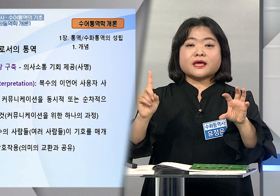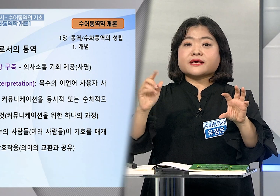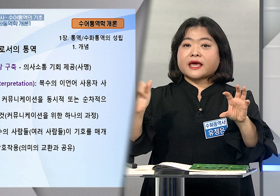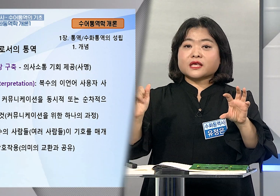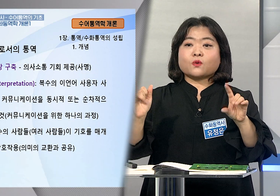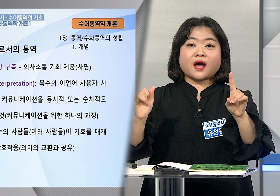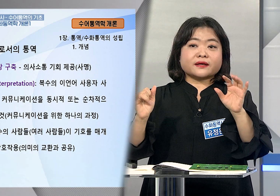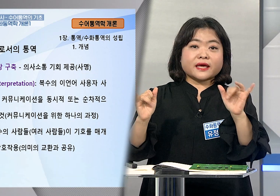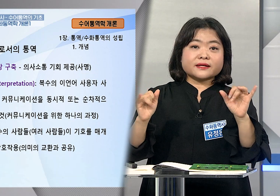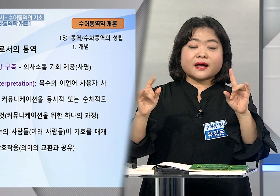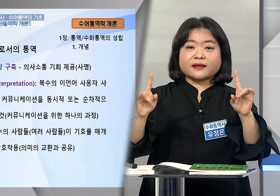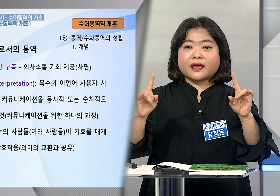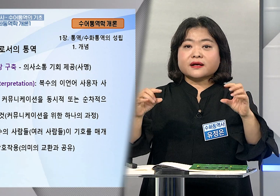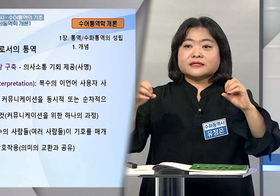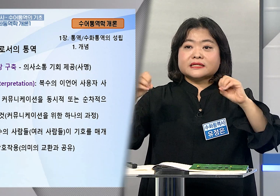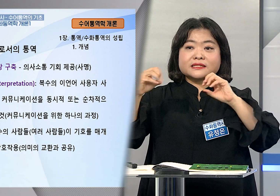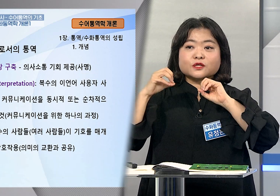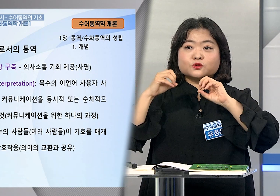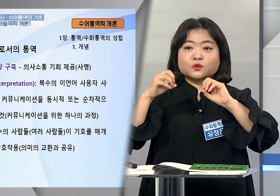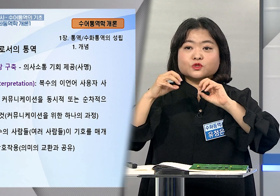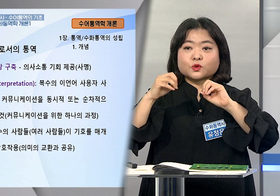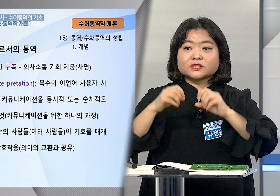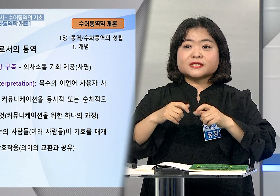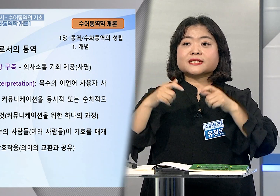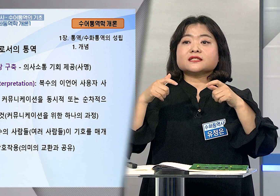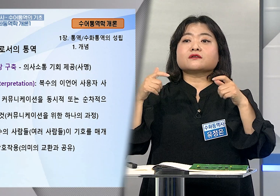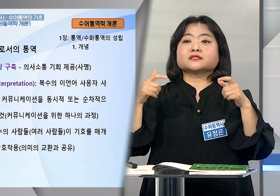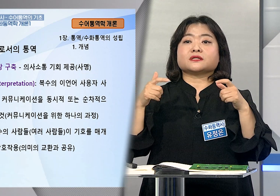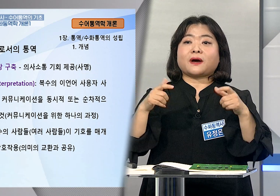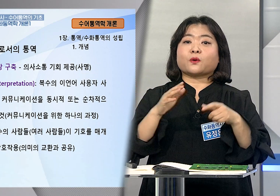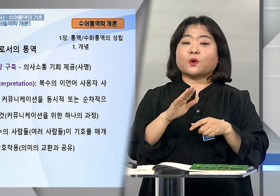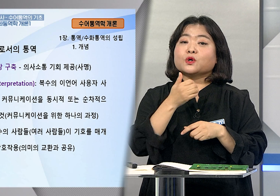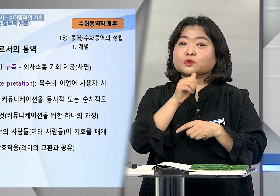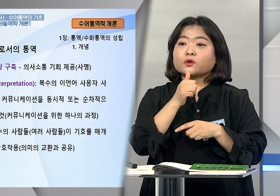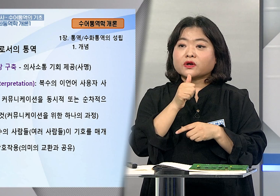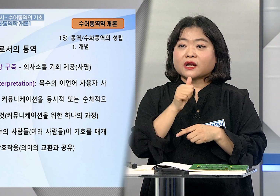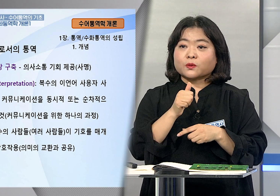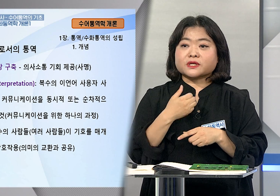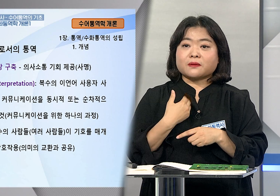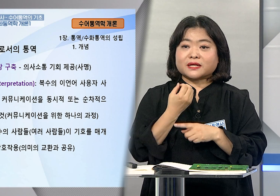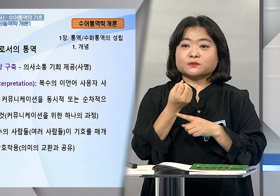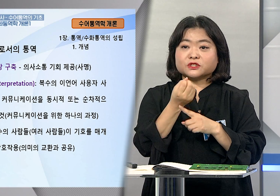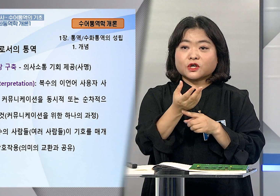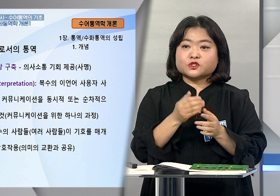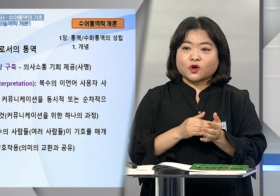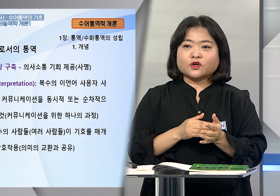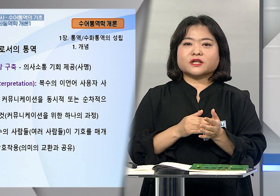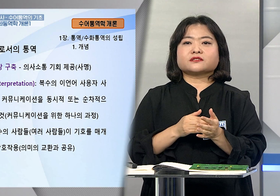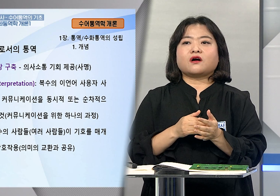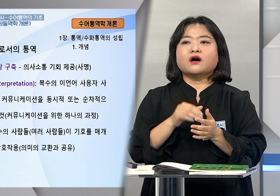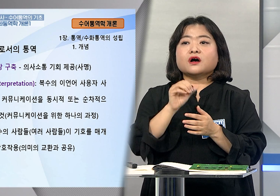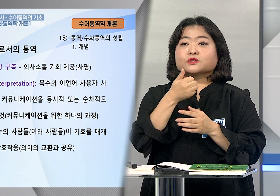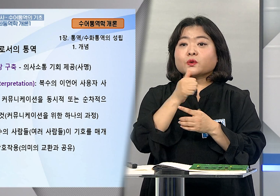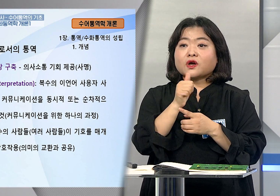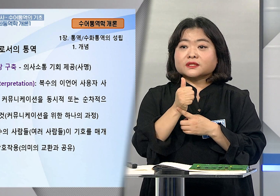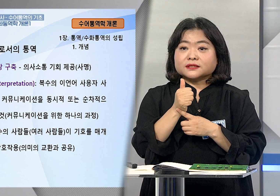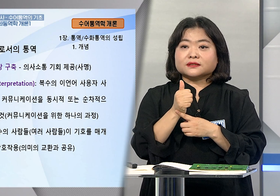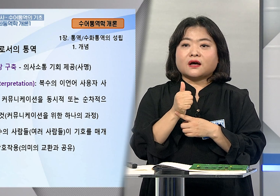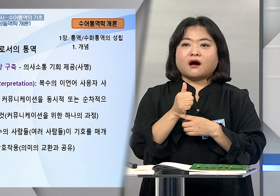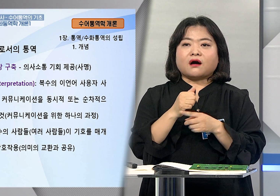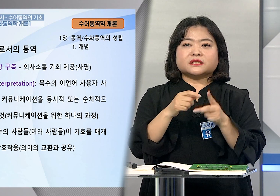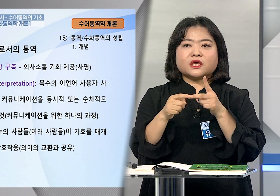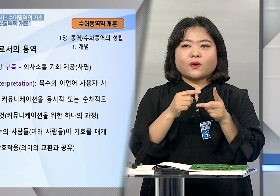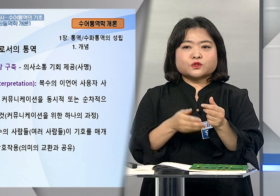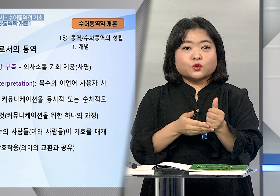어떤 개인과 개인 간의 의사소통을 촉진시키는 것이 바로 통역이라고 제가 말씀을 드렸죠. 그래서